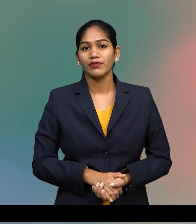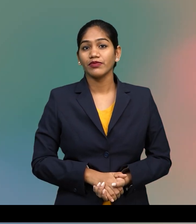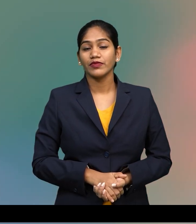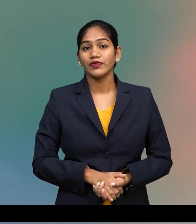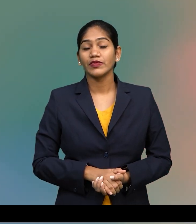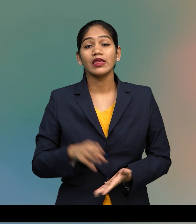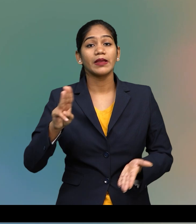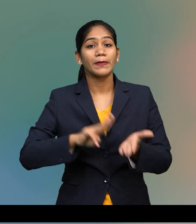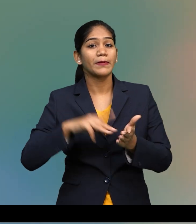వలసలు